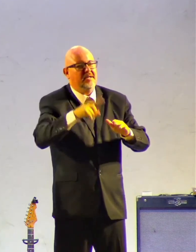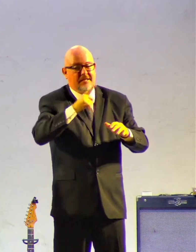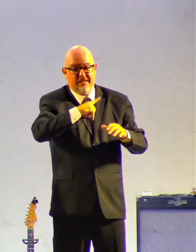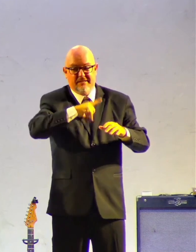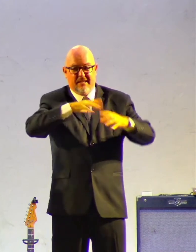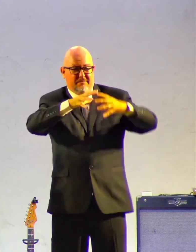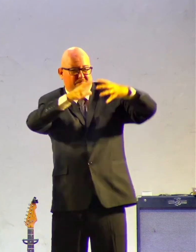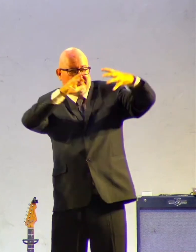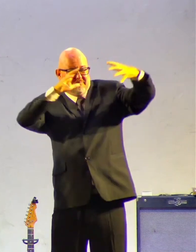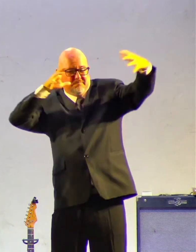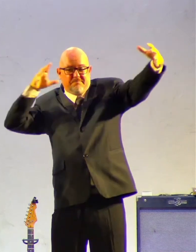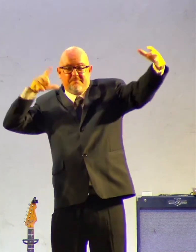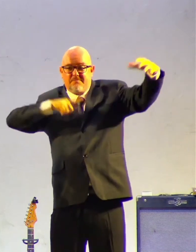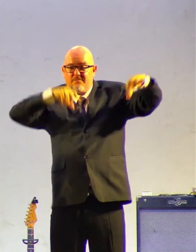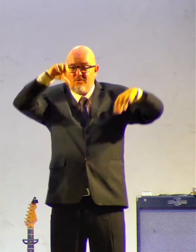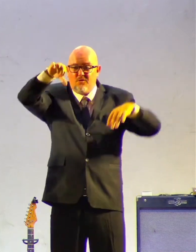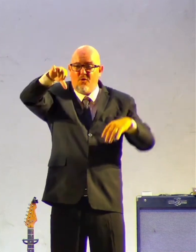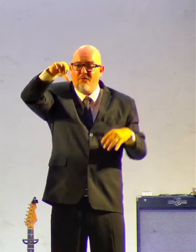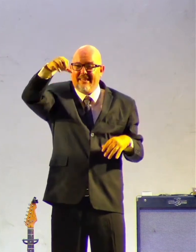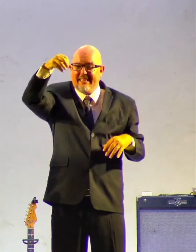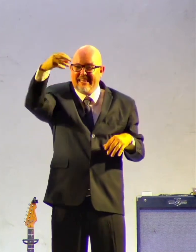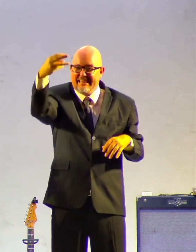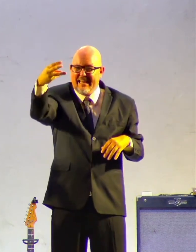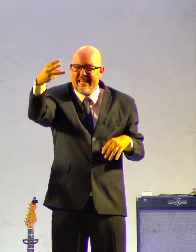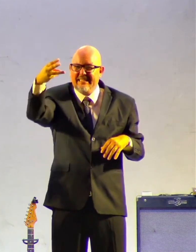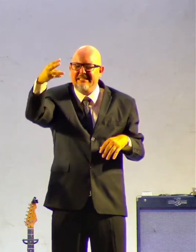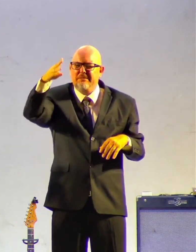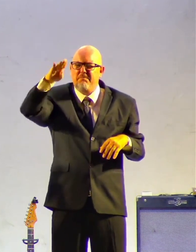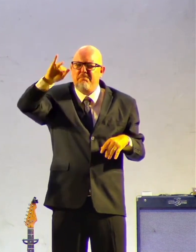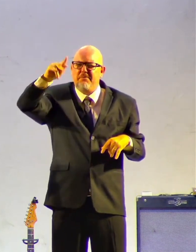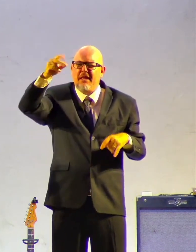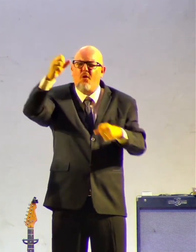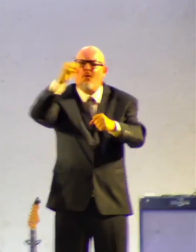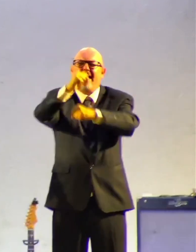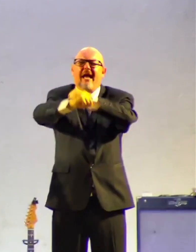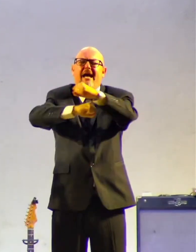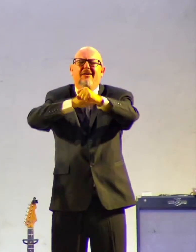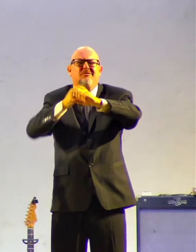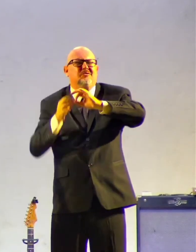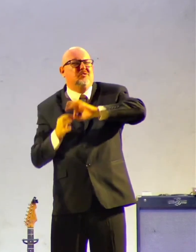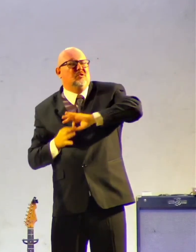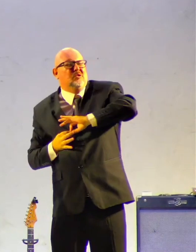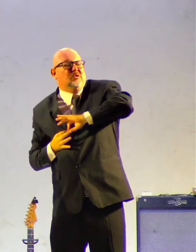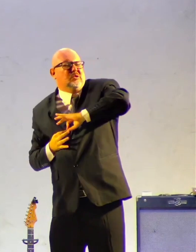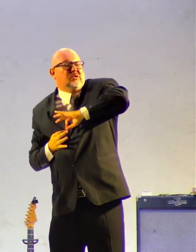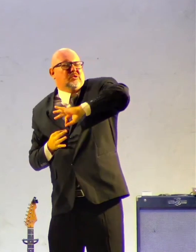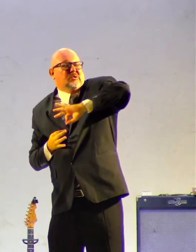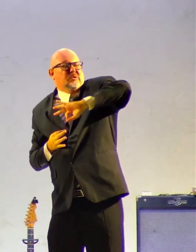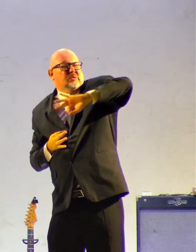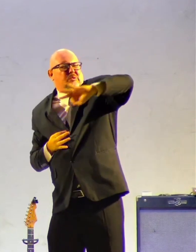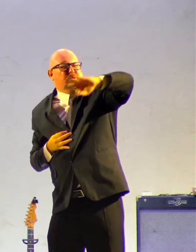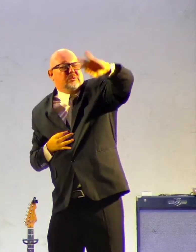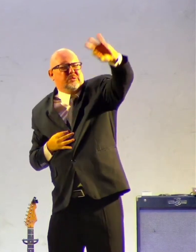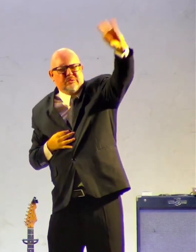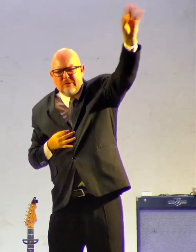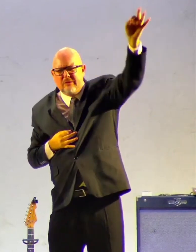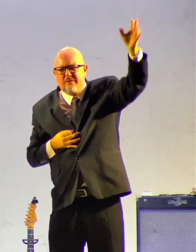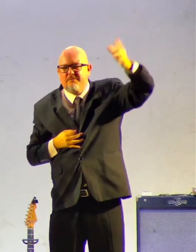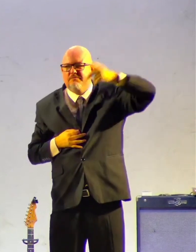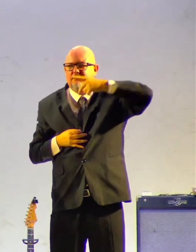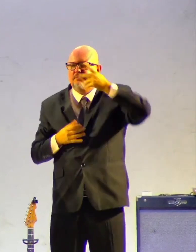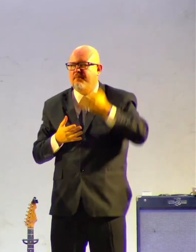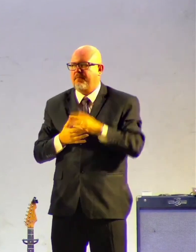tem mais de 93 bilhões de anos-luz de diâmetro. E o que significa